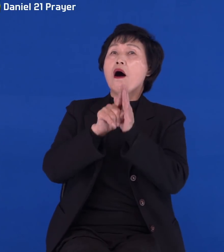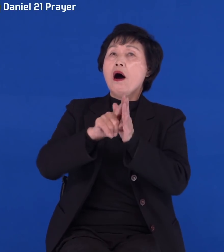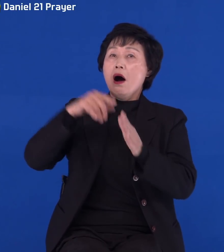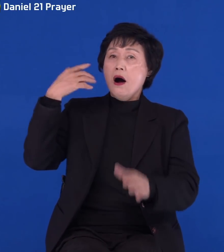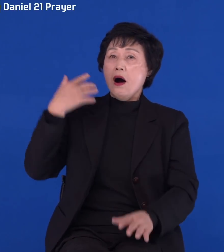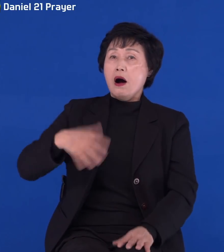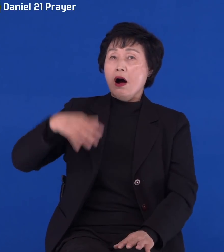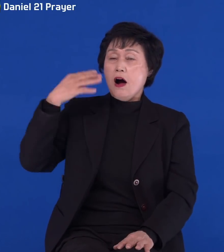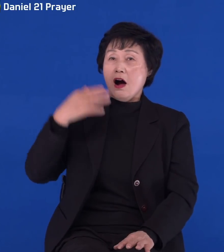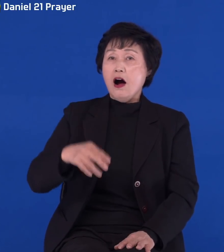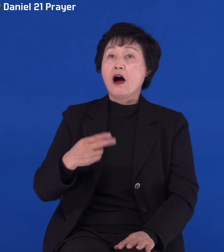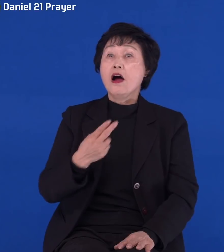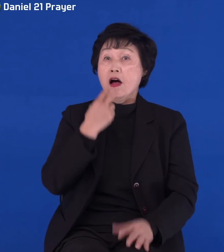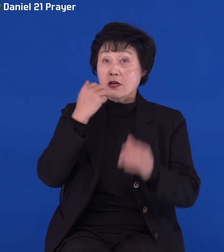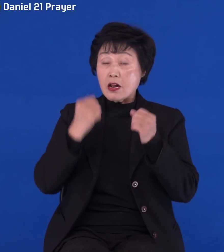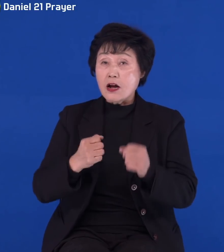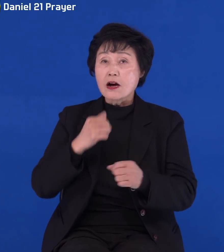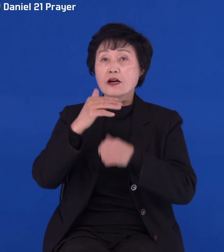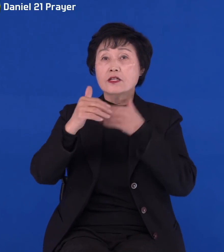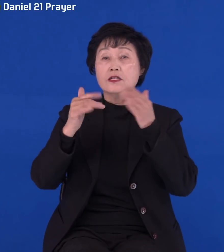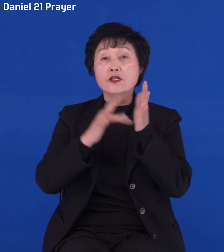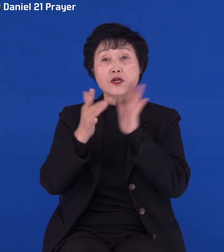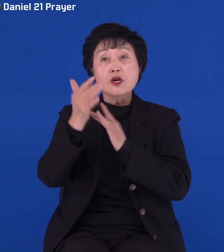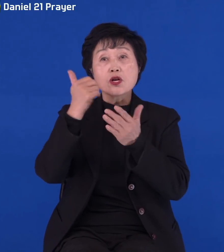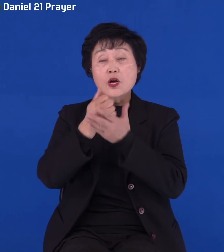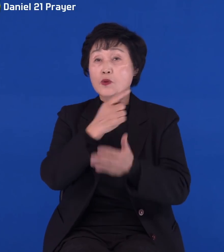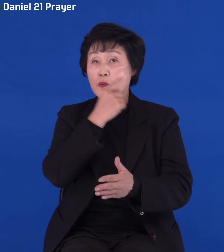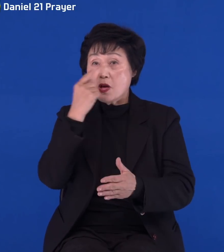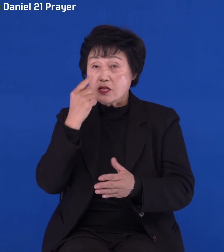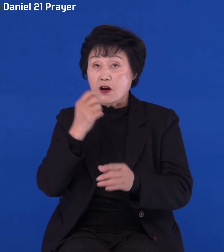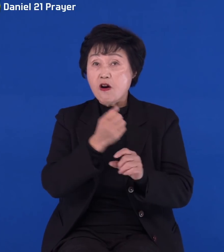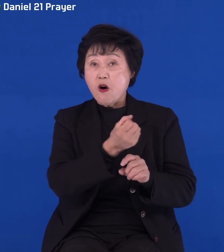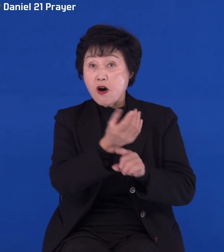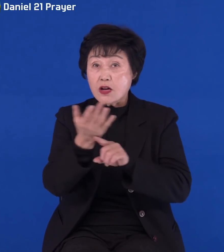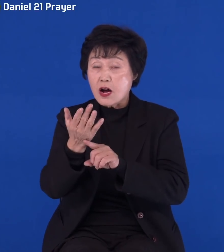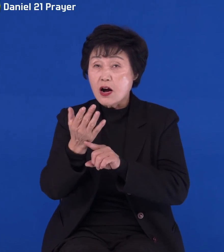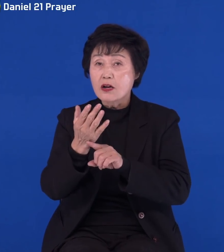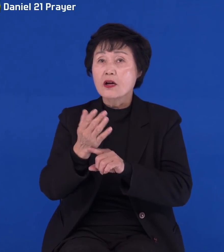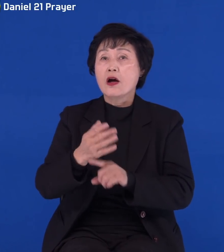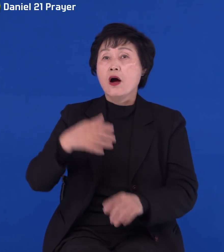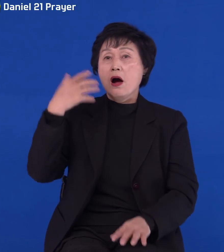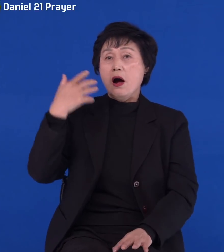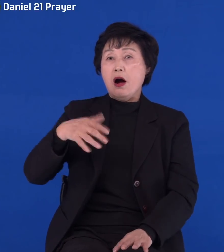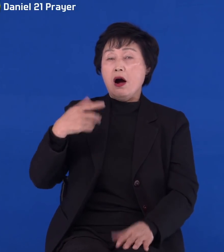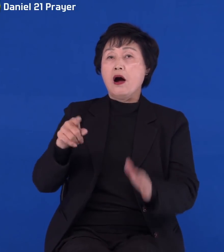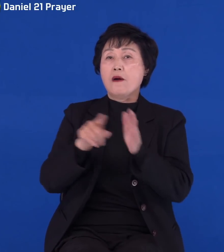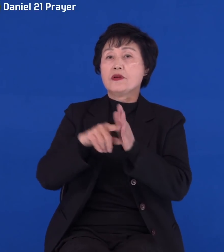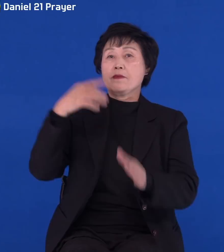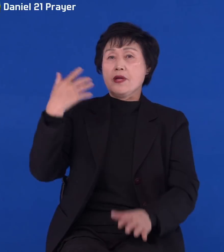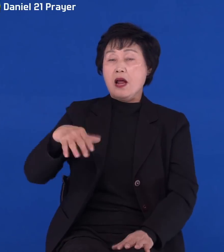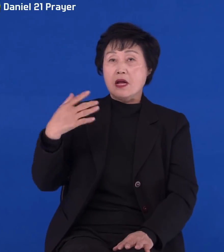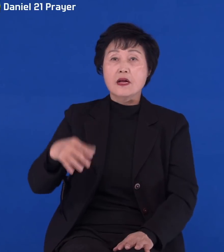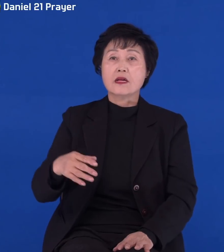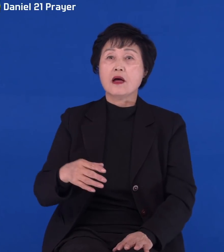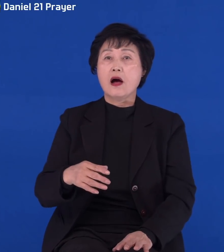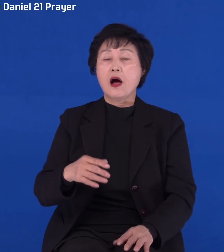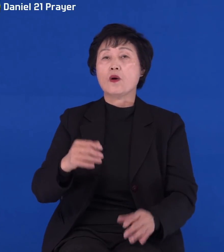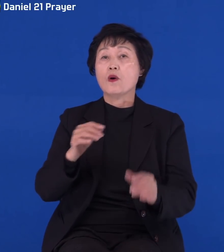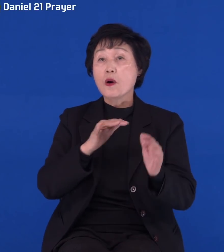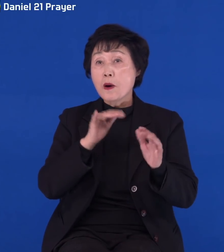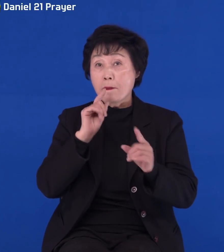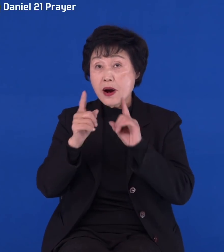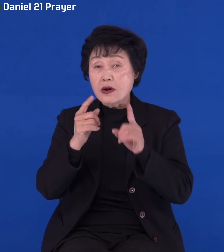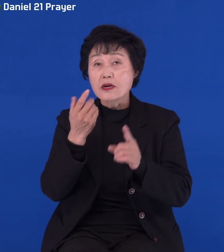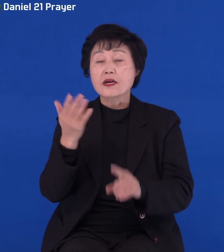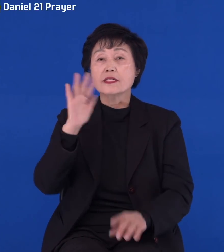하나님의 아들 예수 그리스도를 증거하는 복음 전도자입니다. 그런 간증이 저한테는 다 필요 없었어요. 그건 어머니의 하나님이고 내게 있어서